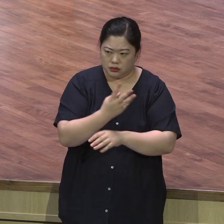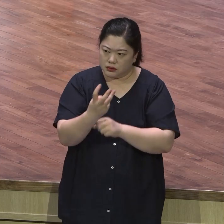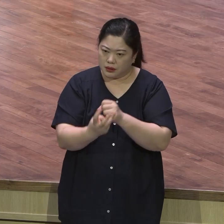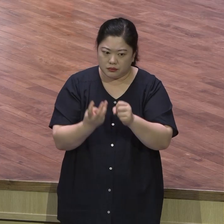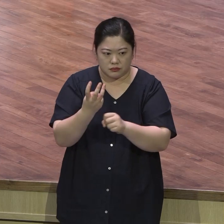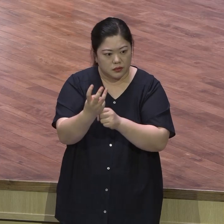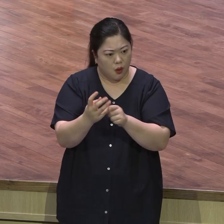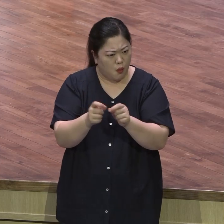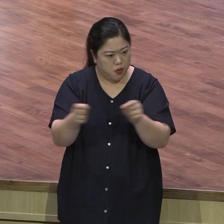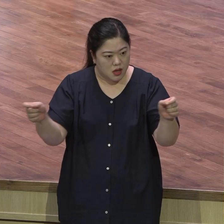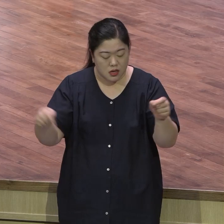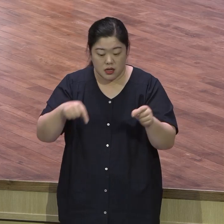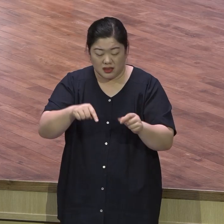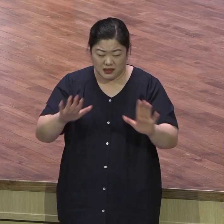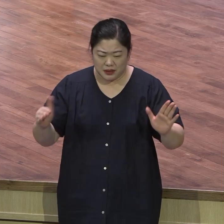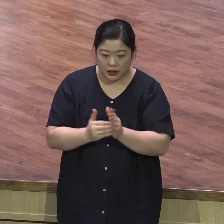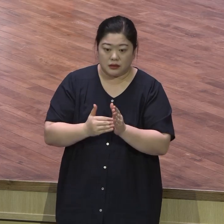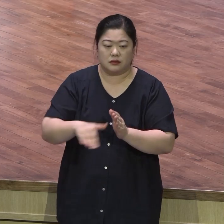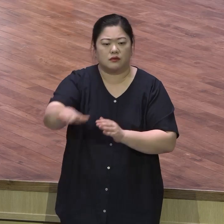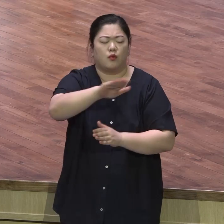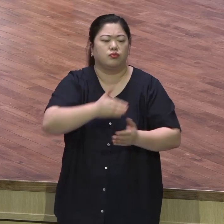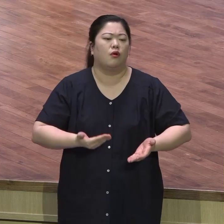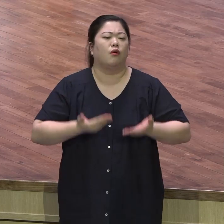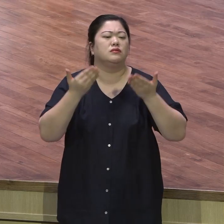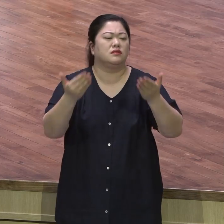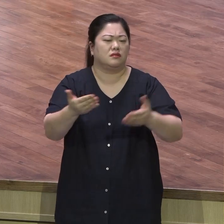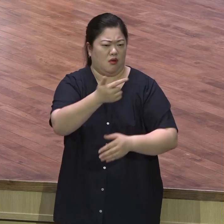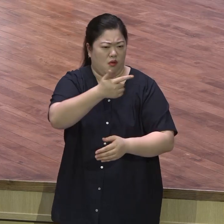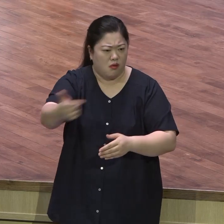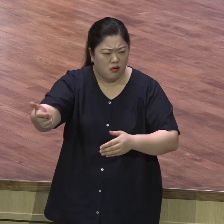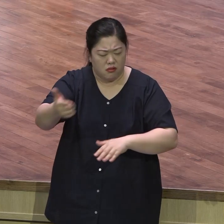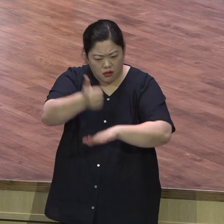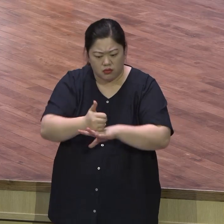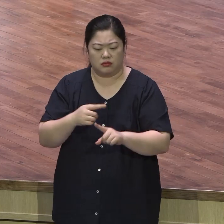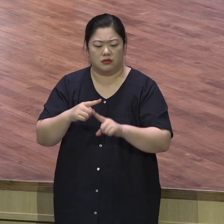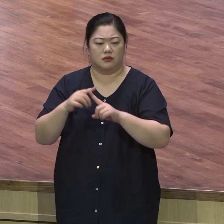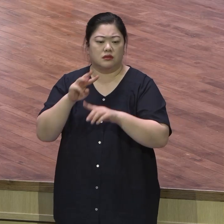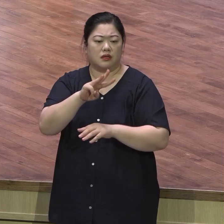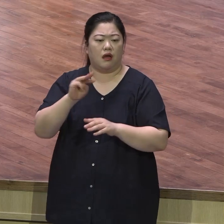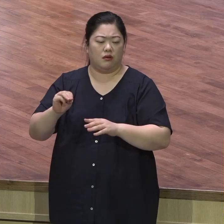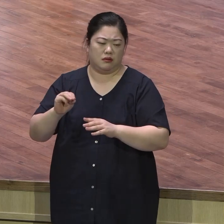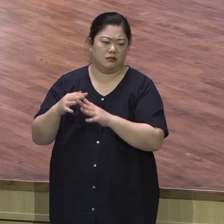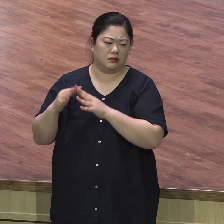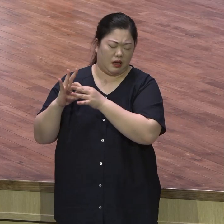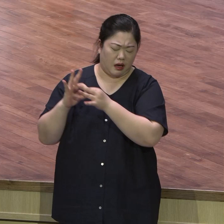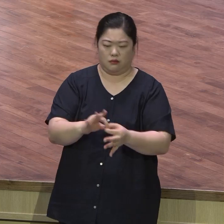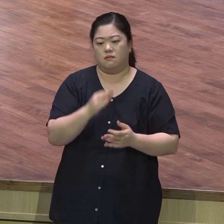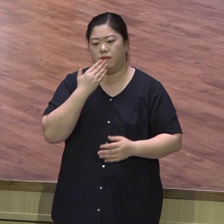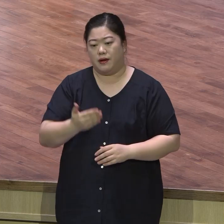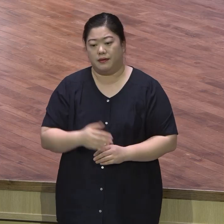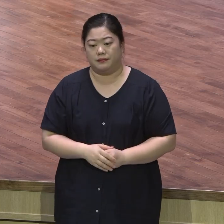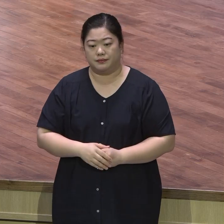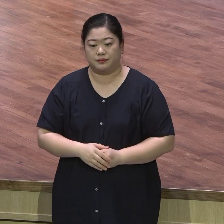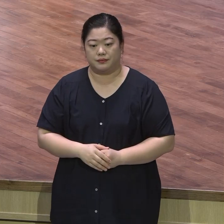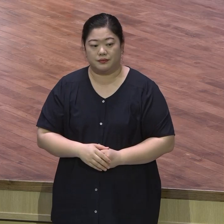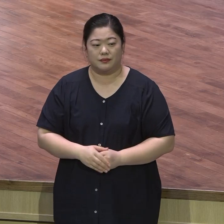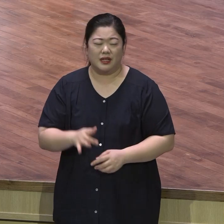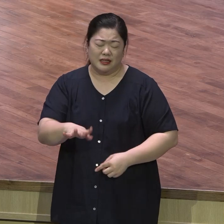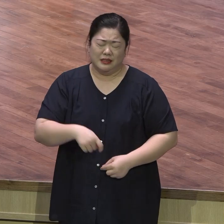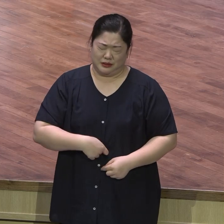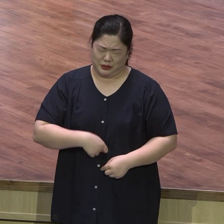지금 이사리까지 온 거예요. 누차 말씀드렸습니다. 우리의 은혜는요. 정말로 재벌은 그냥